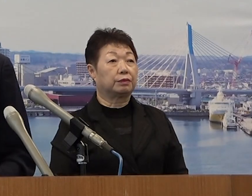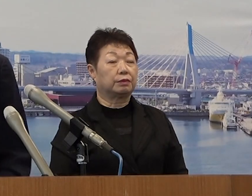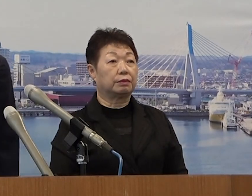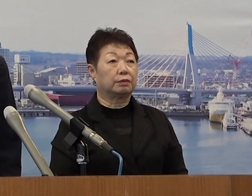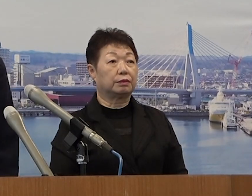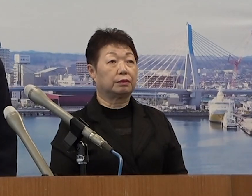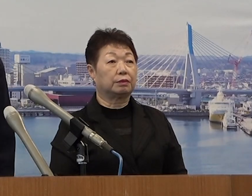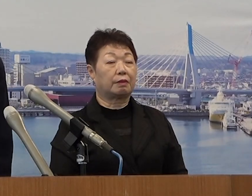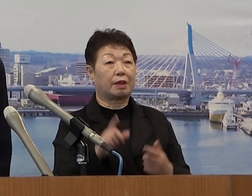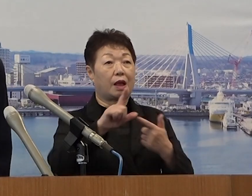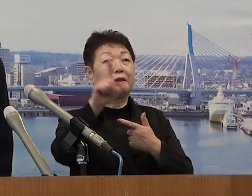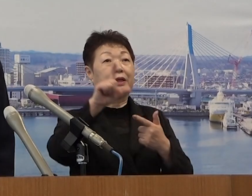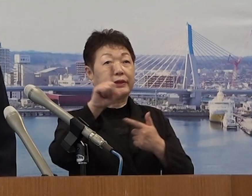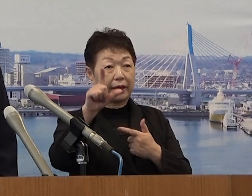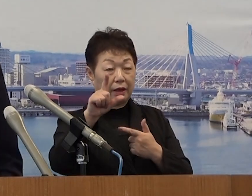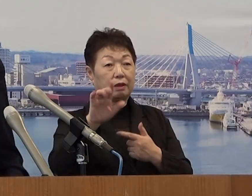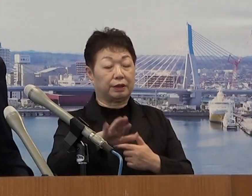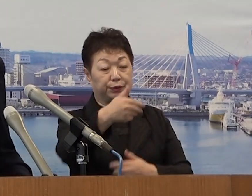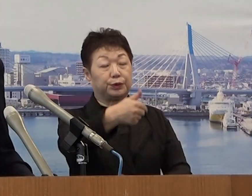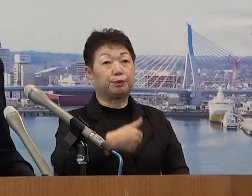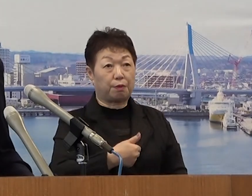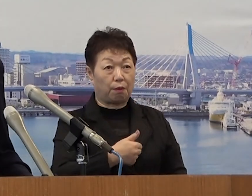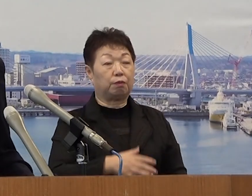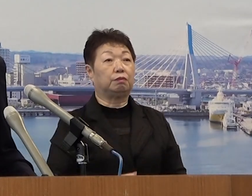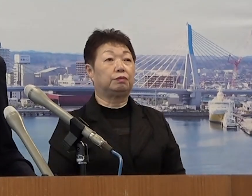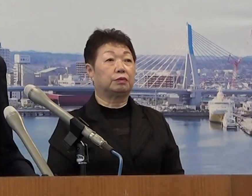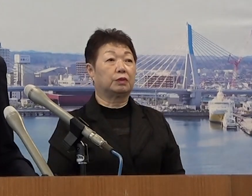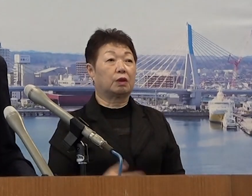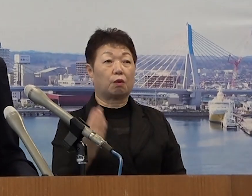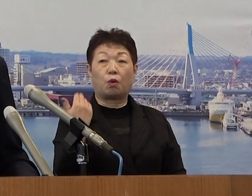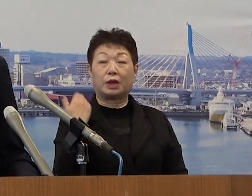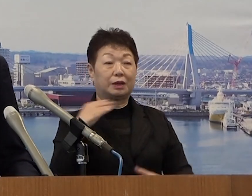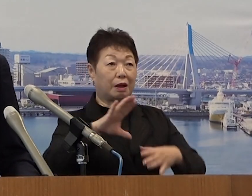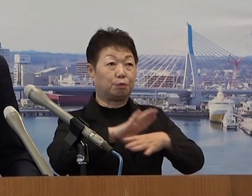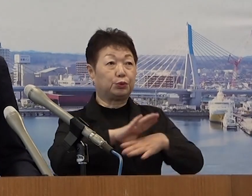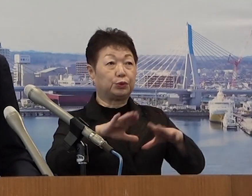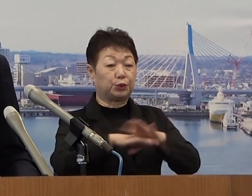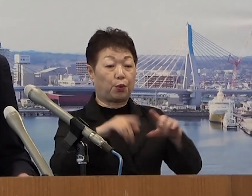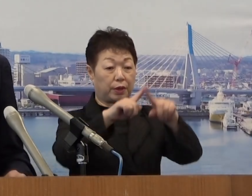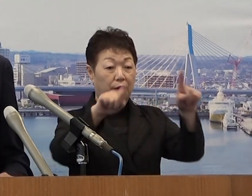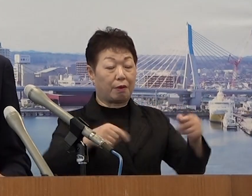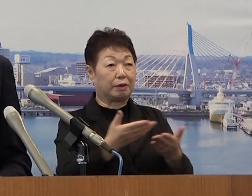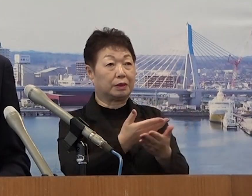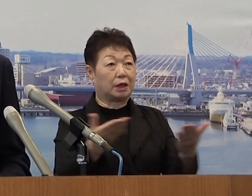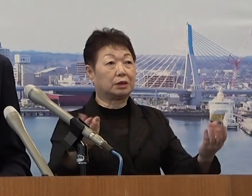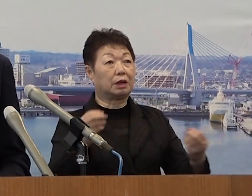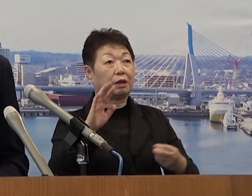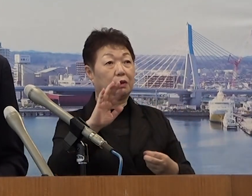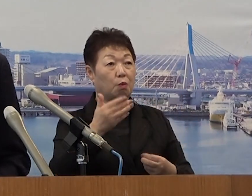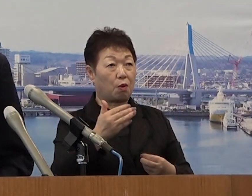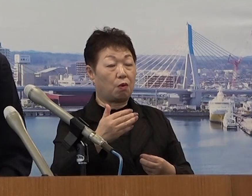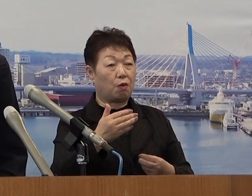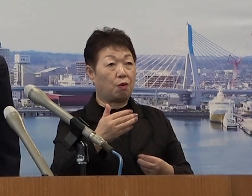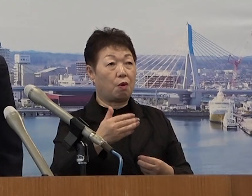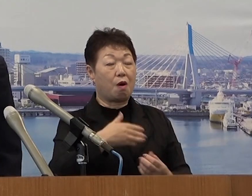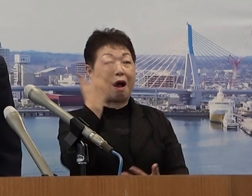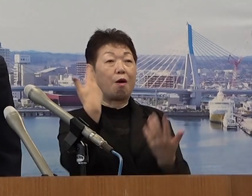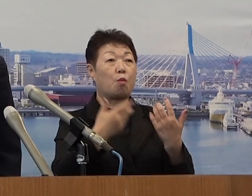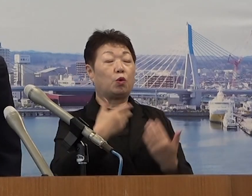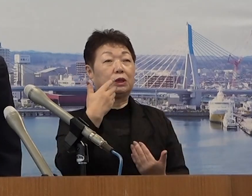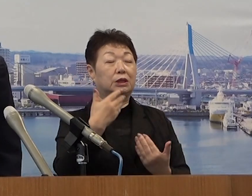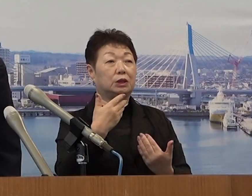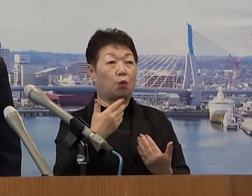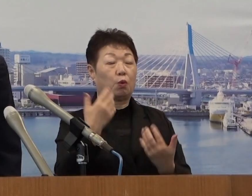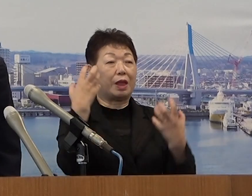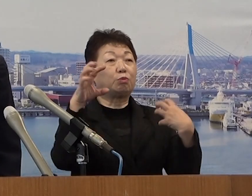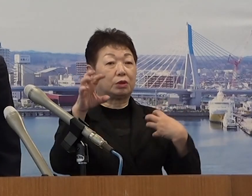あ、すいません、NHK の早瀬です。 はい、 これまで文書では出されてるんですけれども、まあ、先週、青森ねぶた祭りの